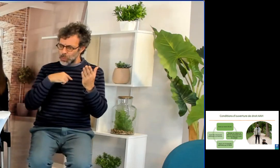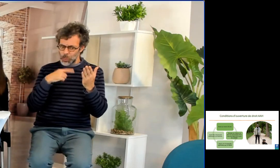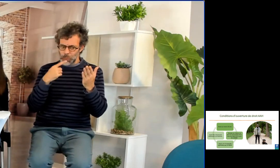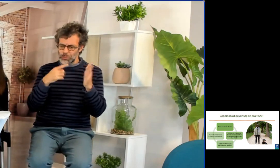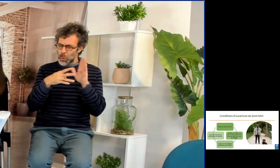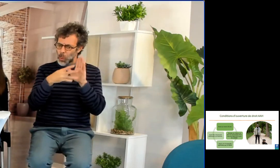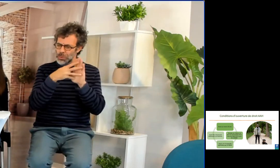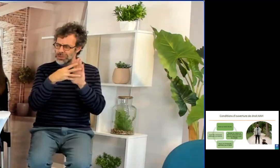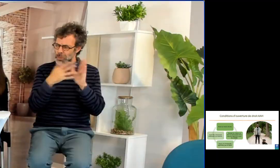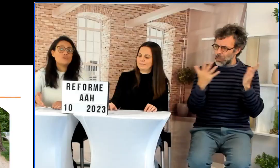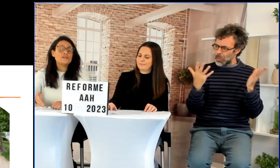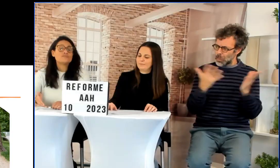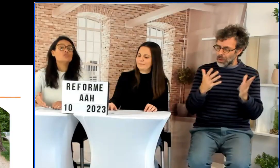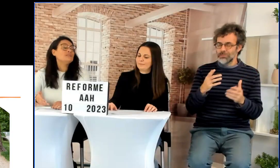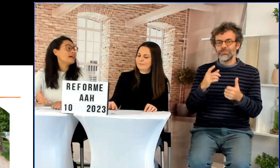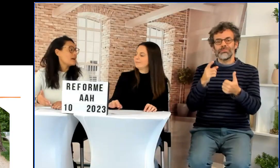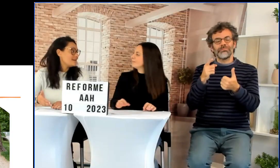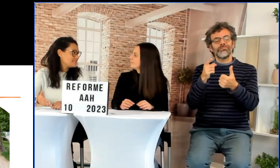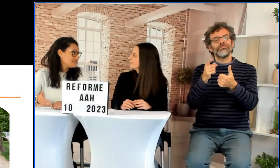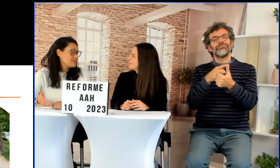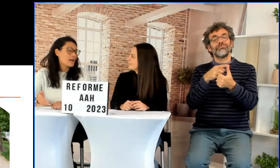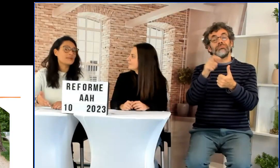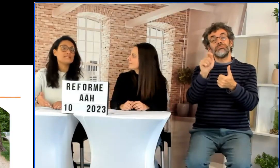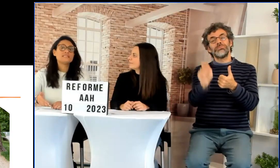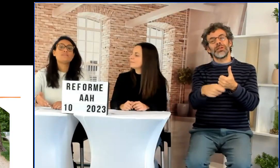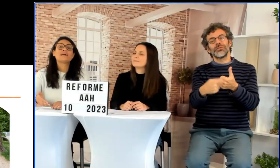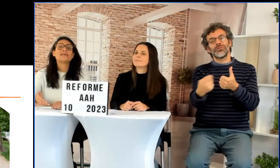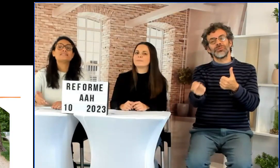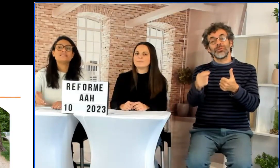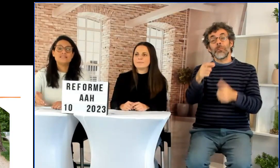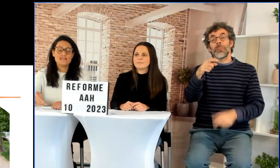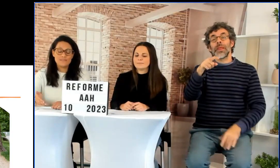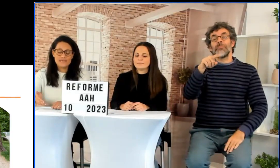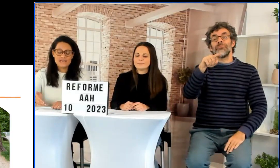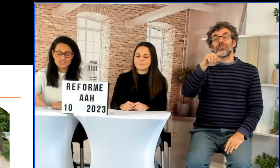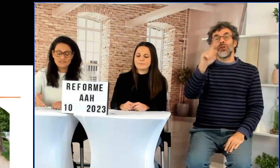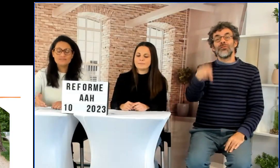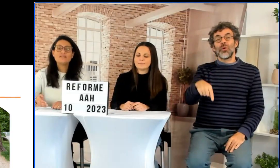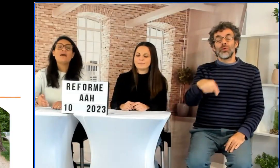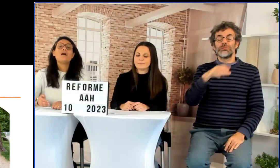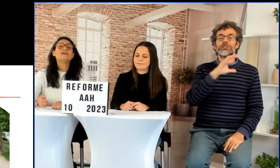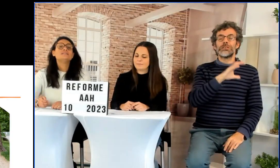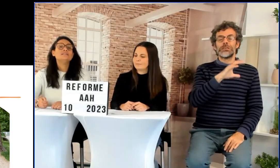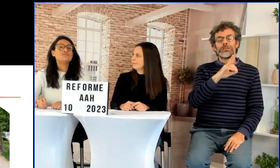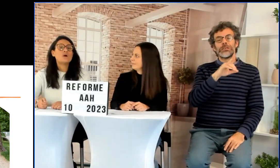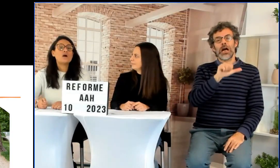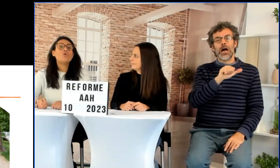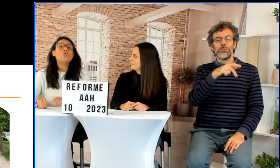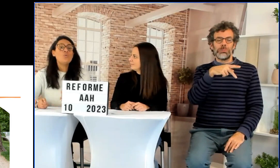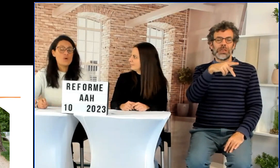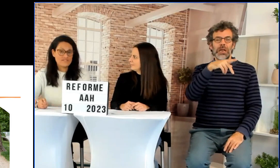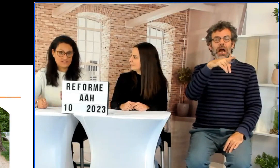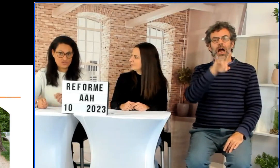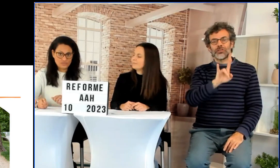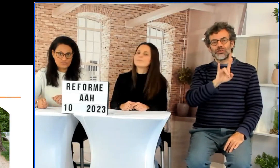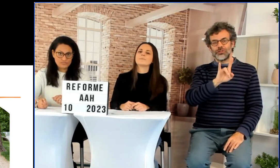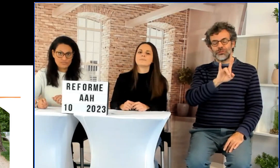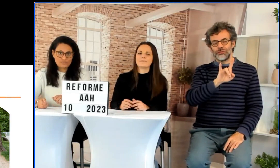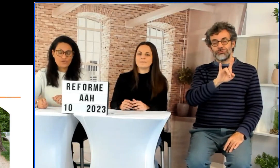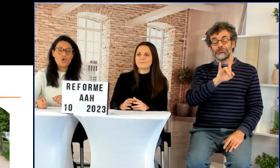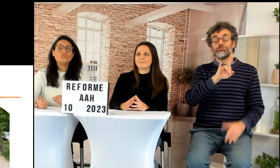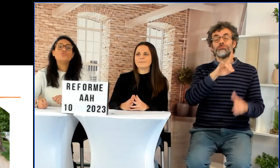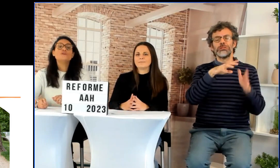ces conditions sont évidemment d'avoir une incapacité appréciée par la CDAPH, d'avoir au moins 20